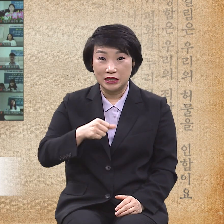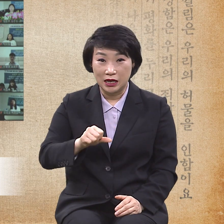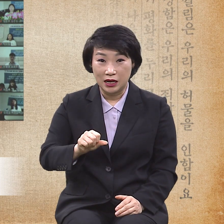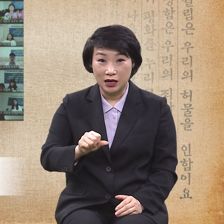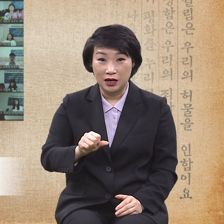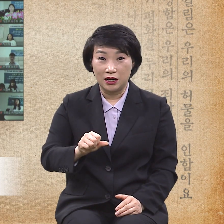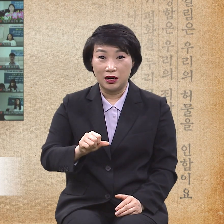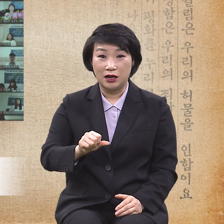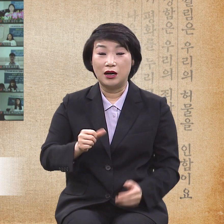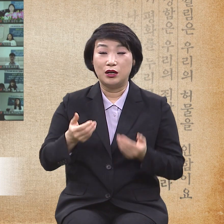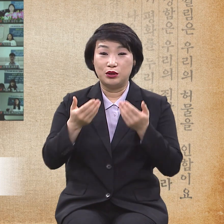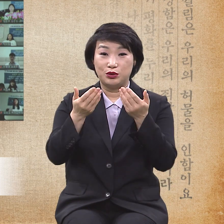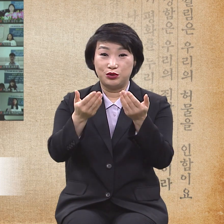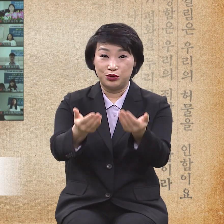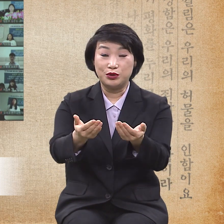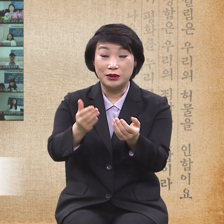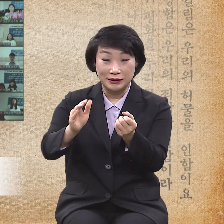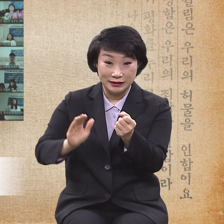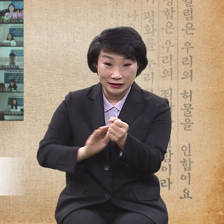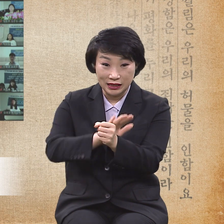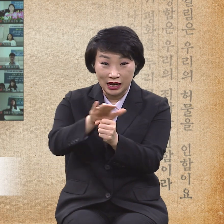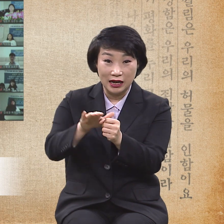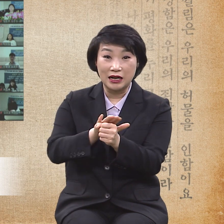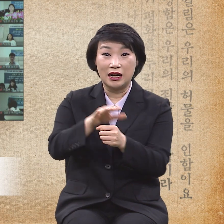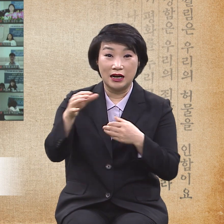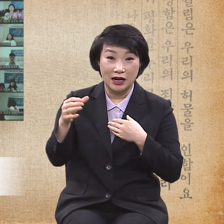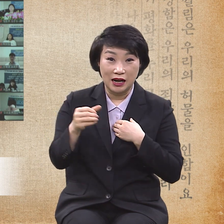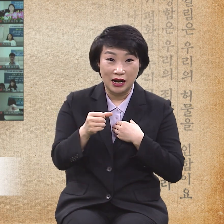독생자로 주신 사랑으로